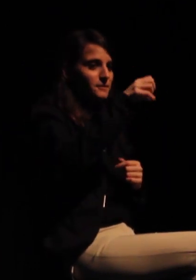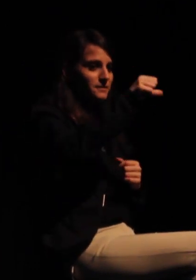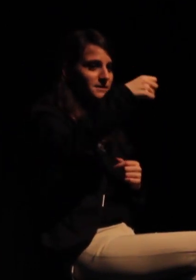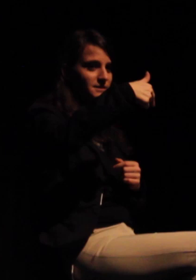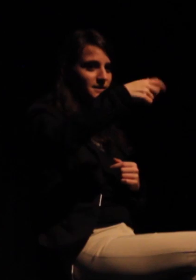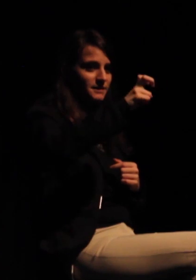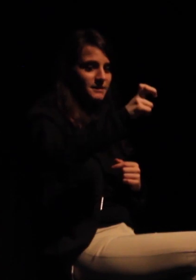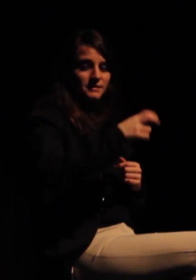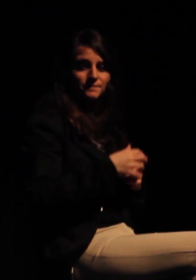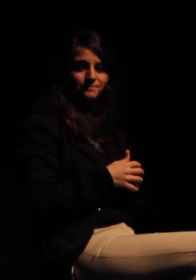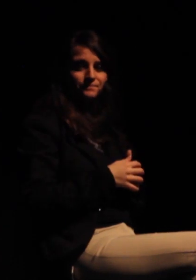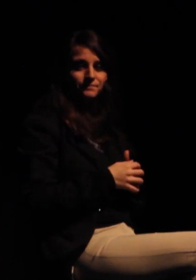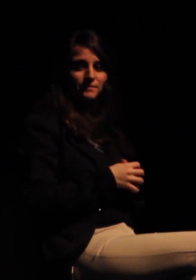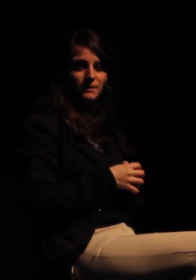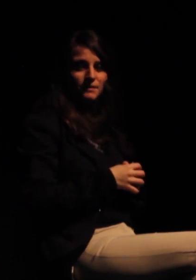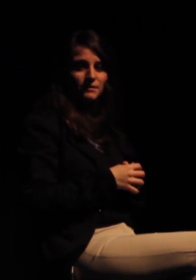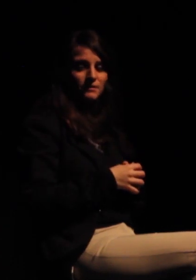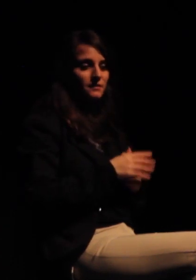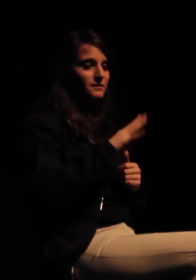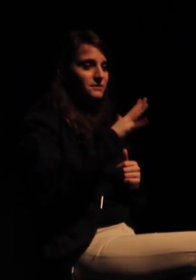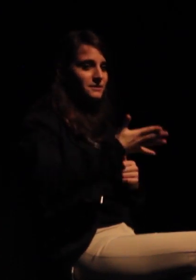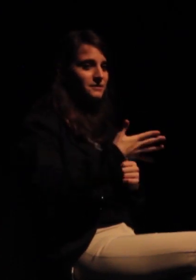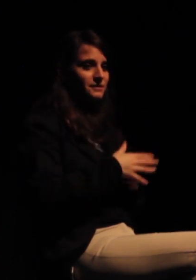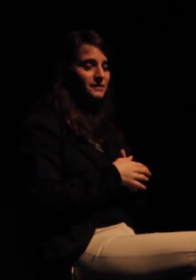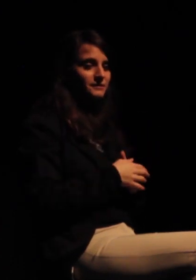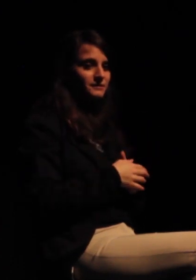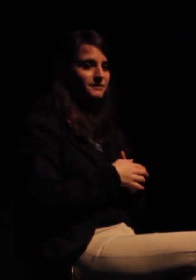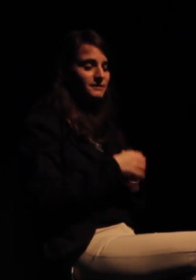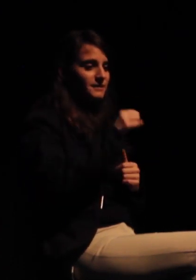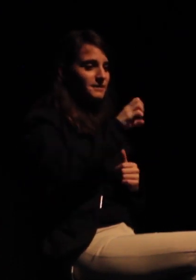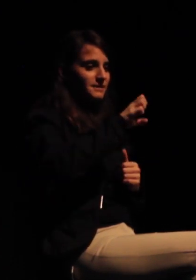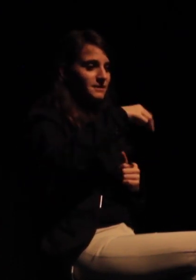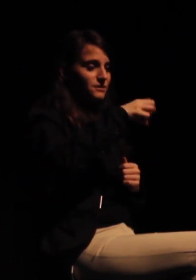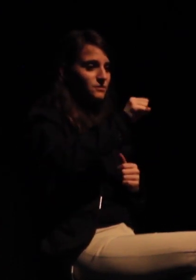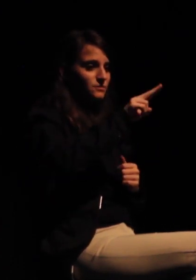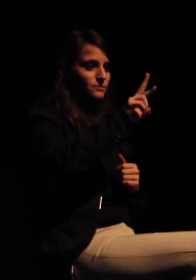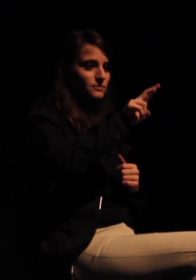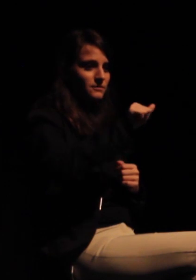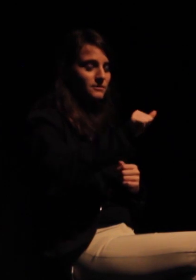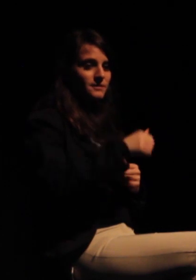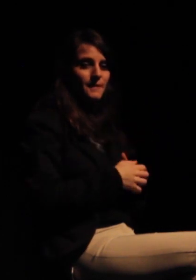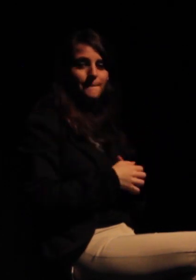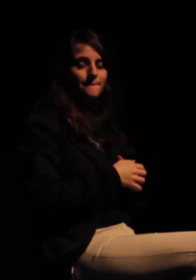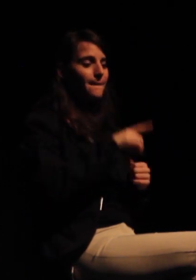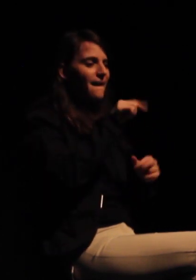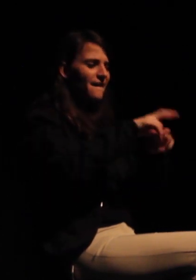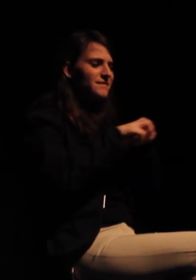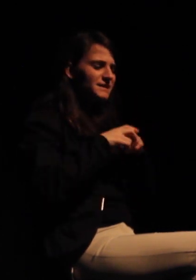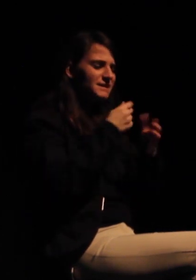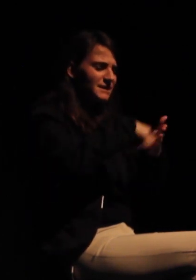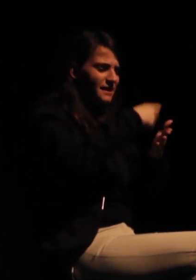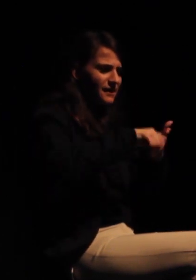1975. Já existia uma censura latente. E quero dizer assim, é isso,